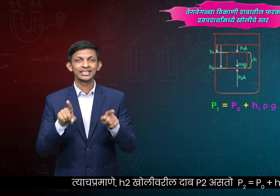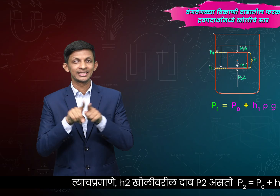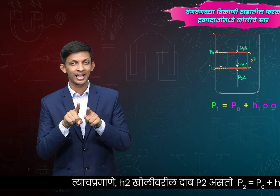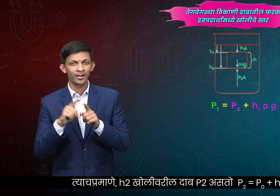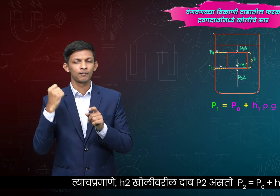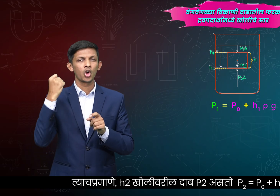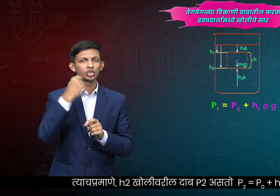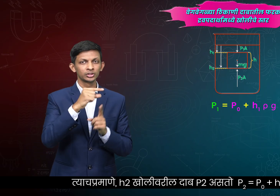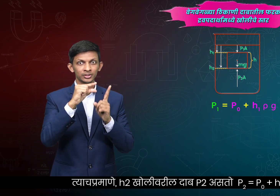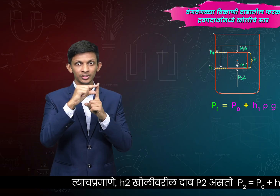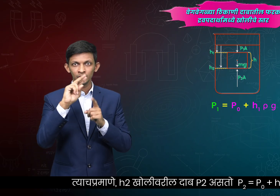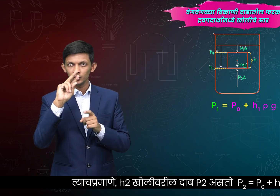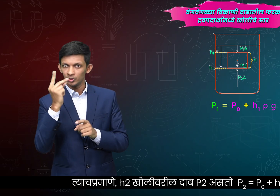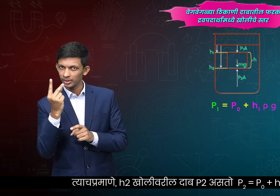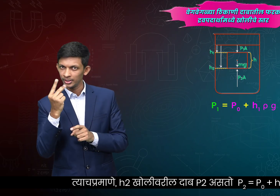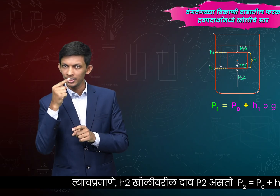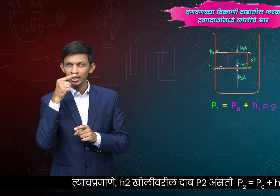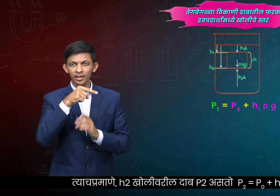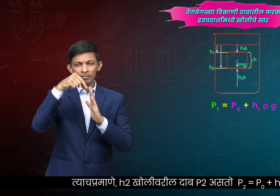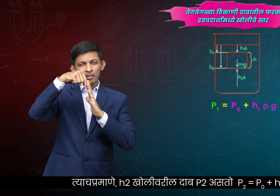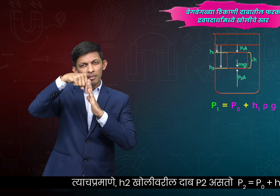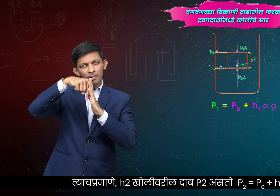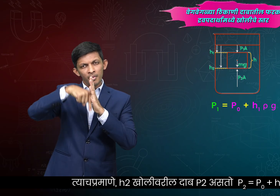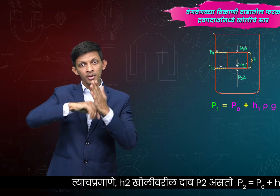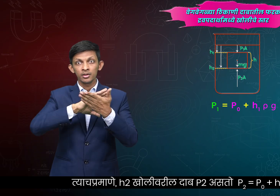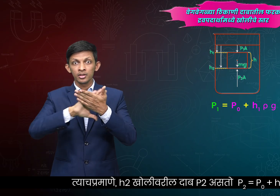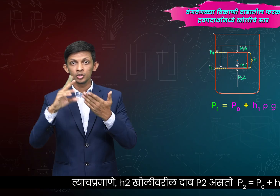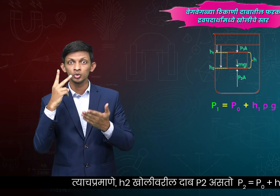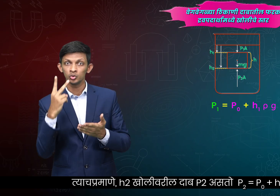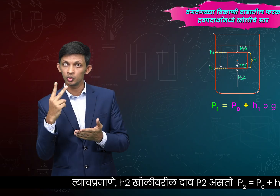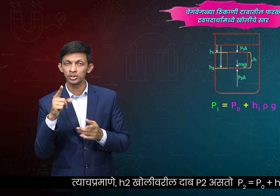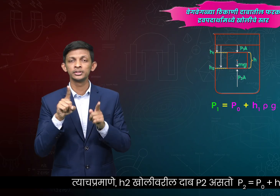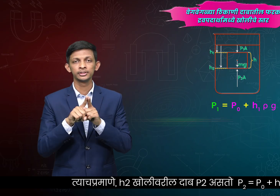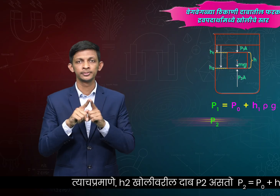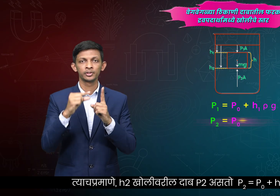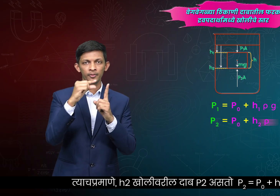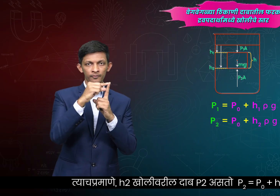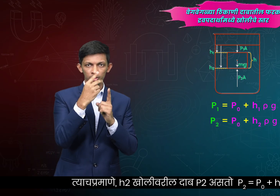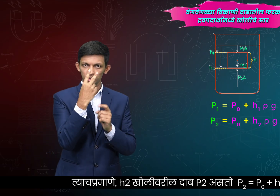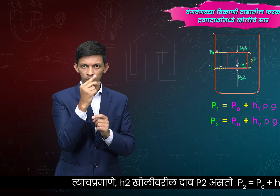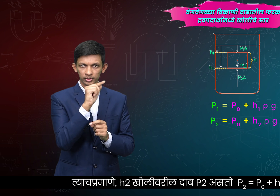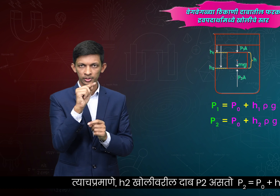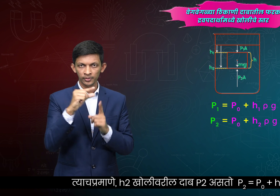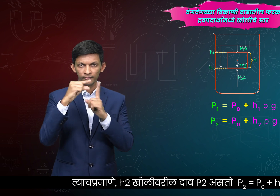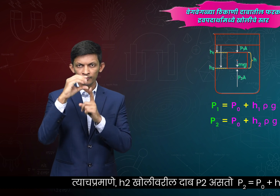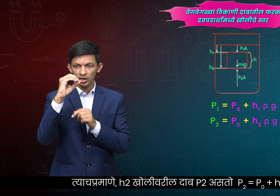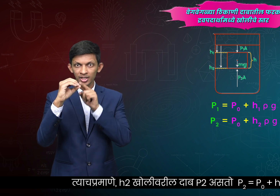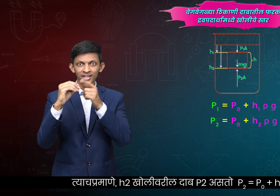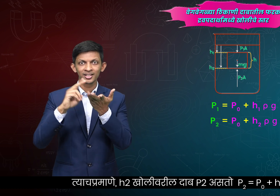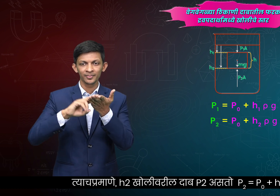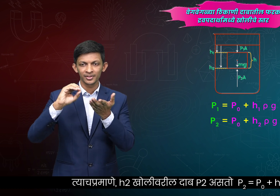हा फॉर्म्युला आपण वापरूया. त्याचप्रमाणे H2 खोलीवर दाब हा P2 असतो. मग